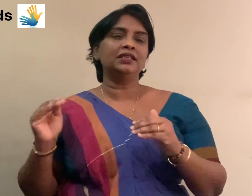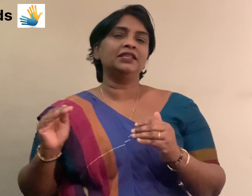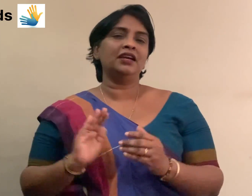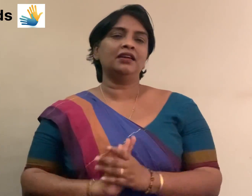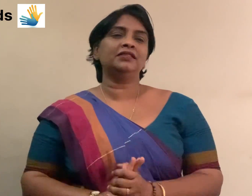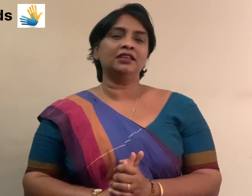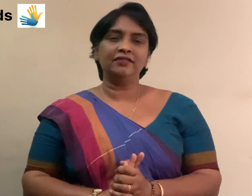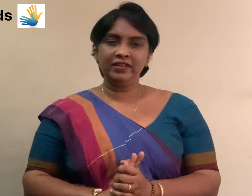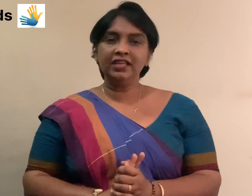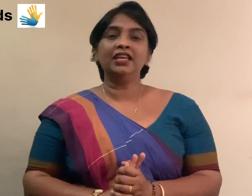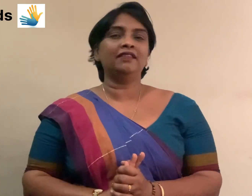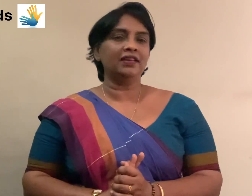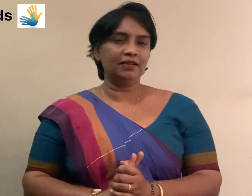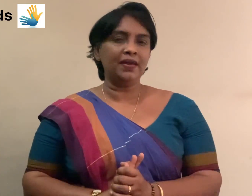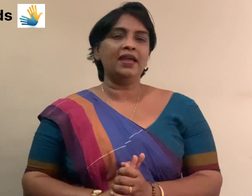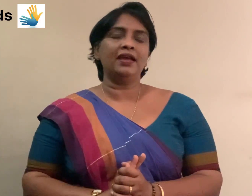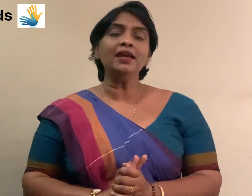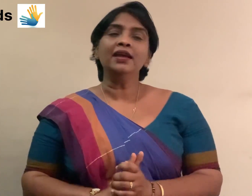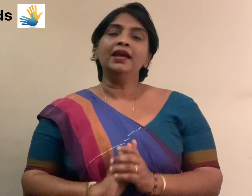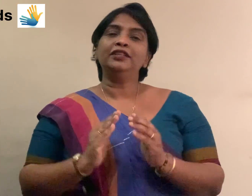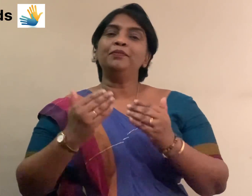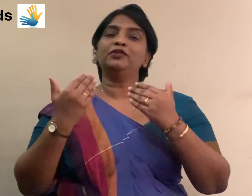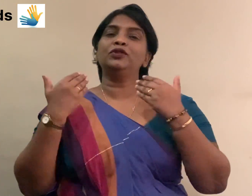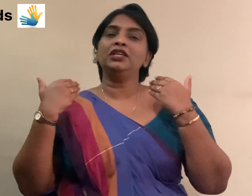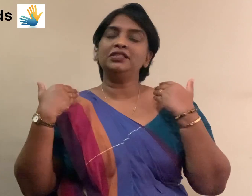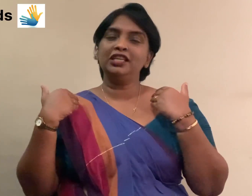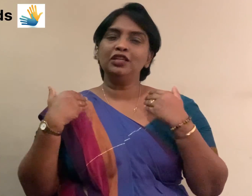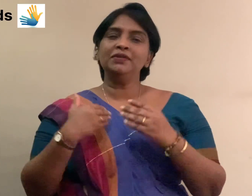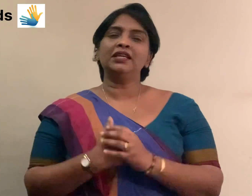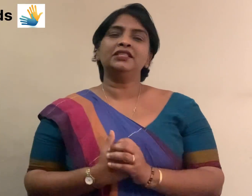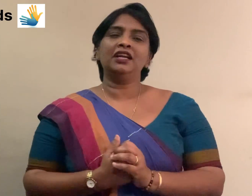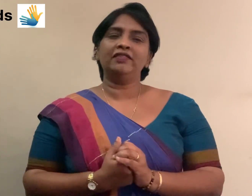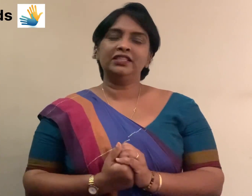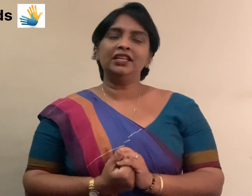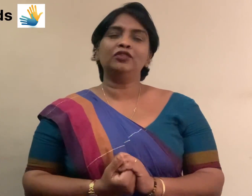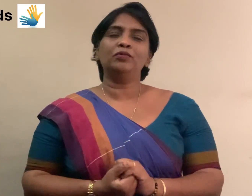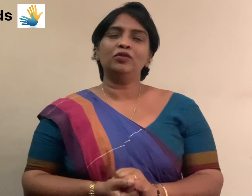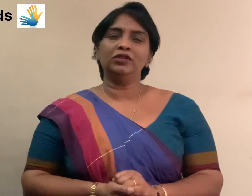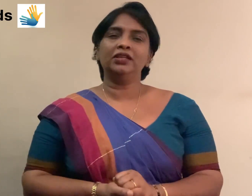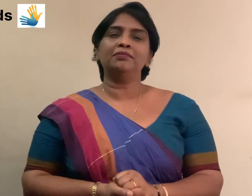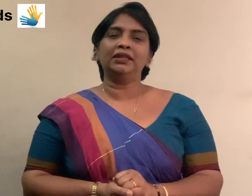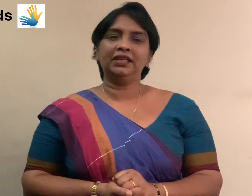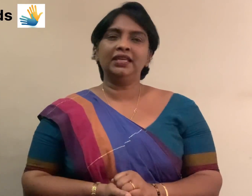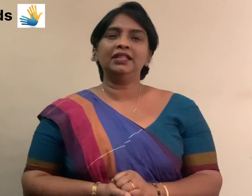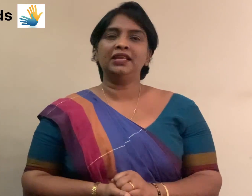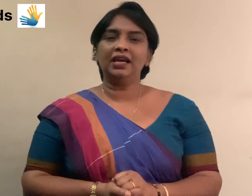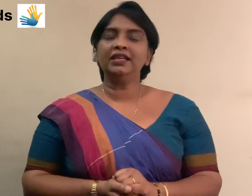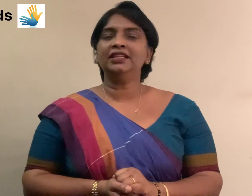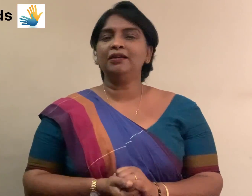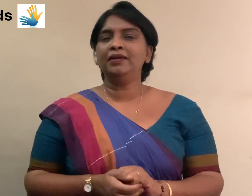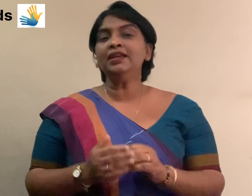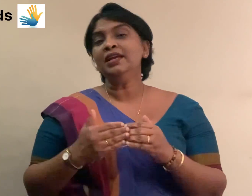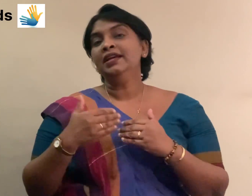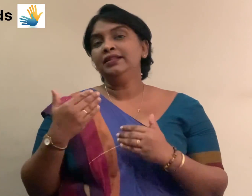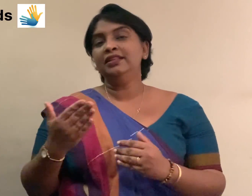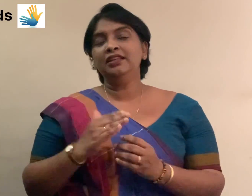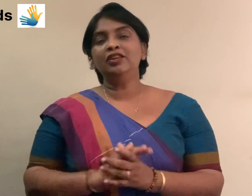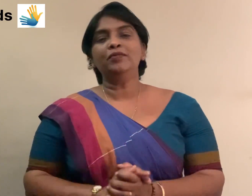සංඥා සංනිවේදකයෙක් වෙන්න බෑ. ඉතින් පසුගිය සියලුම සංඥා වචනත් ඔබ හොඳ මතකයේ තියාගෙන තමයි ඉදිරියේදී ඔබේ